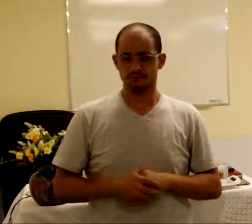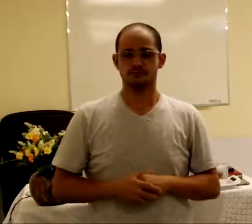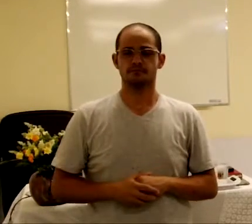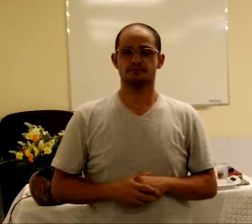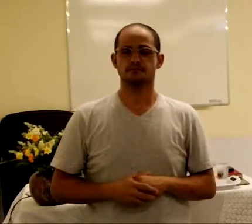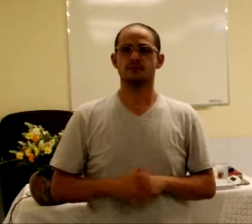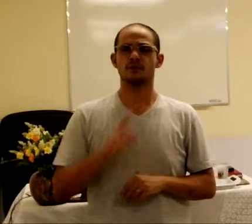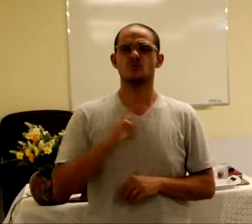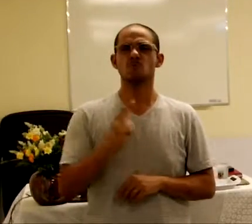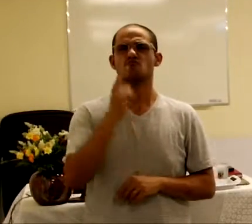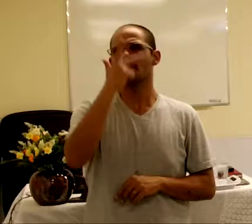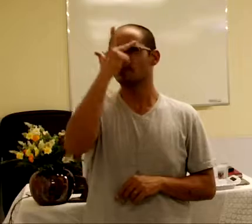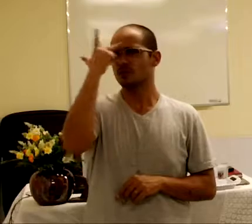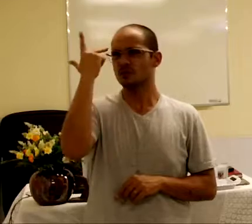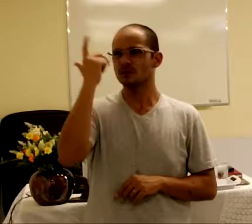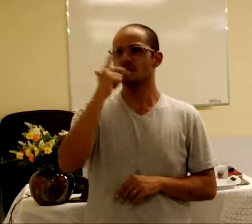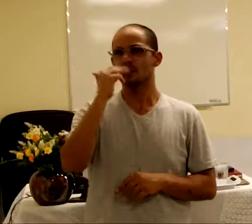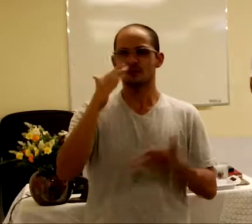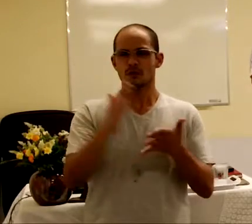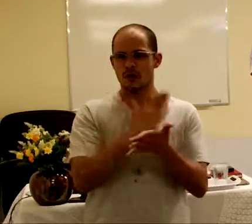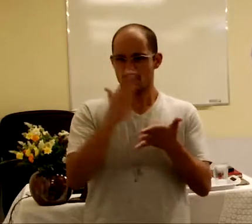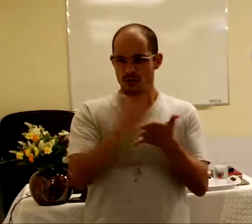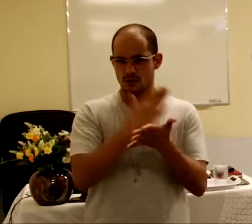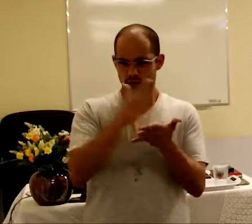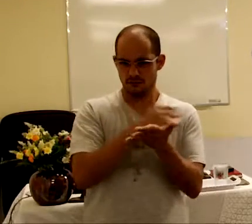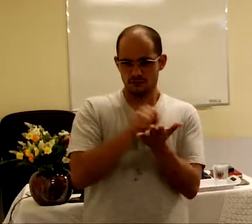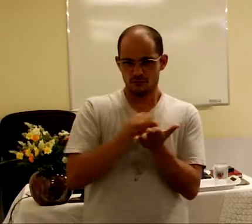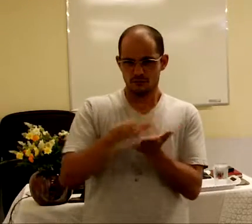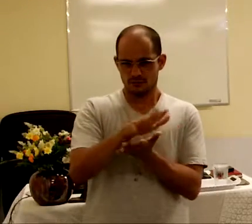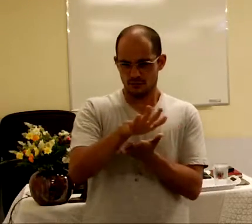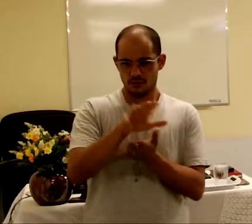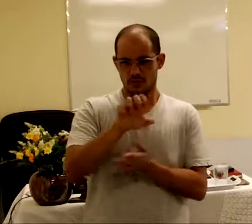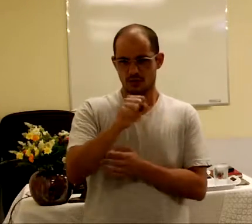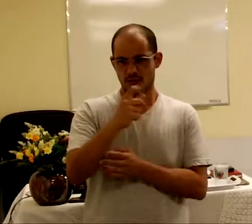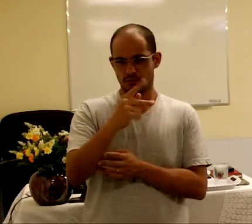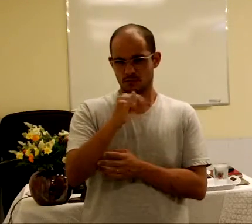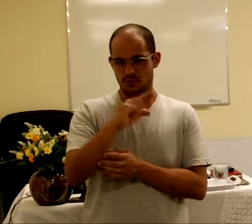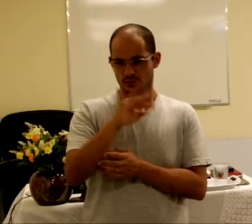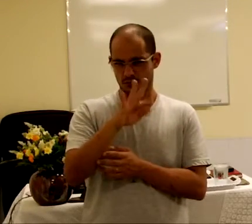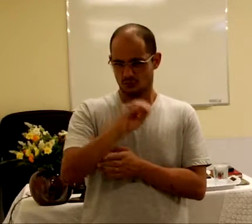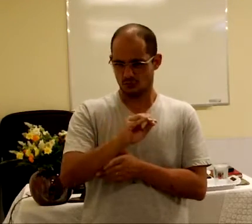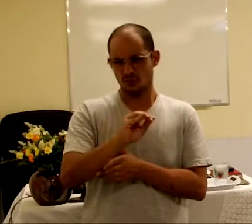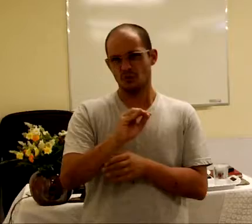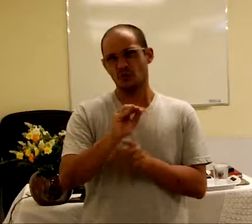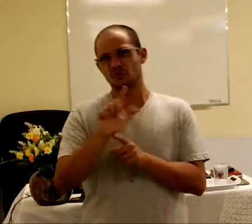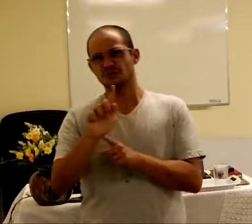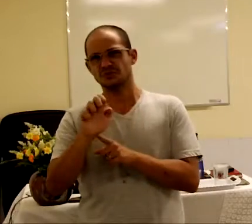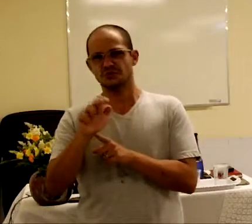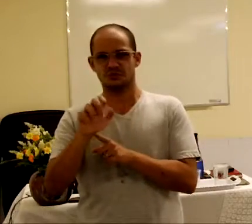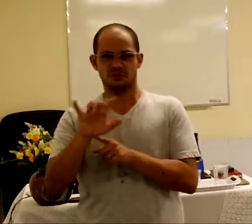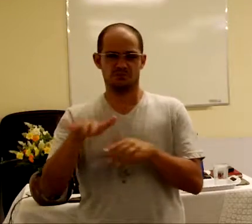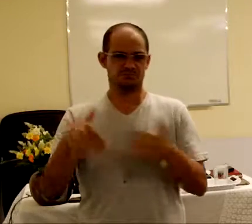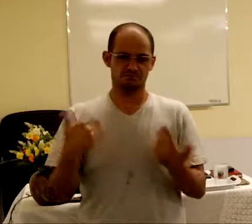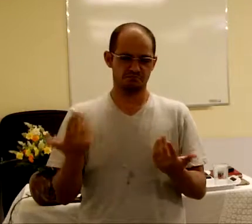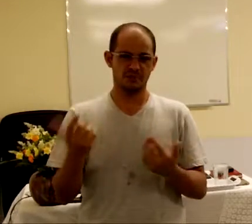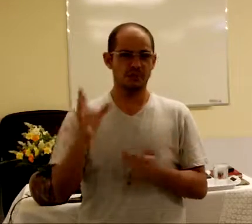Salvo engano, tem uma pergunta no Livro dos Espíritos que eu não me lembro agora. Mas Kardec tenta avançar nisso. Ou é no Livro dos Espíritos ou é na Gênese. Ele tenta avançar